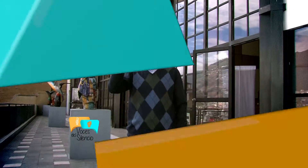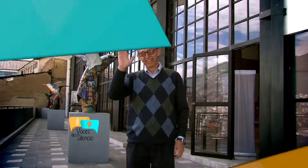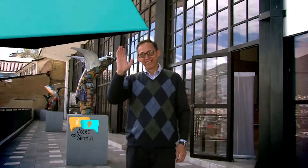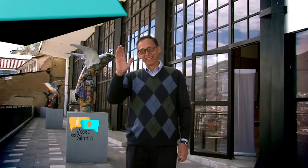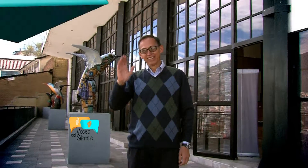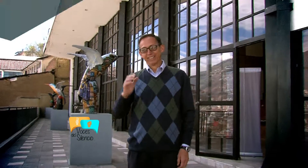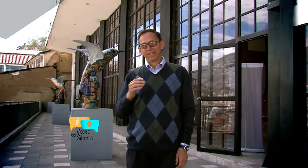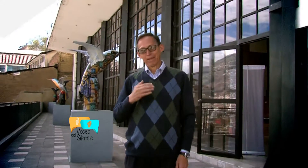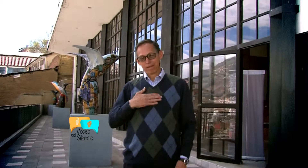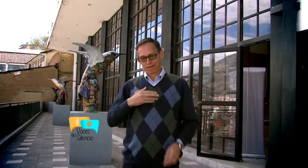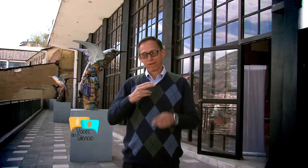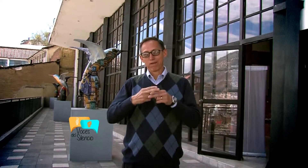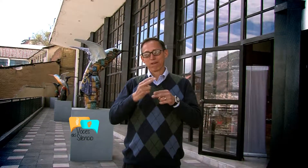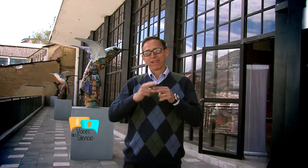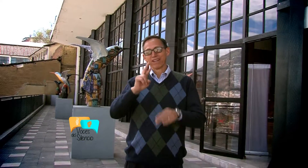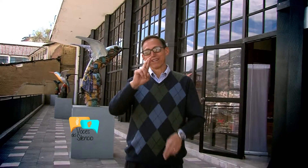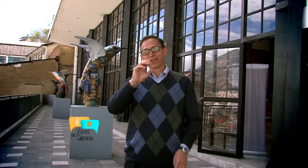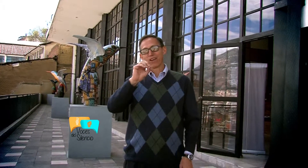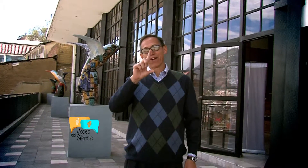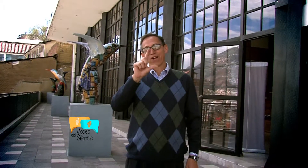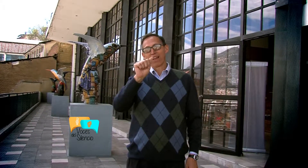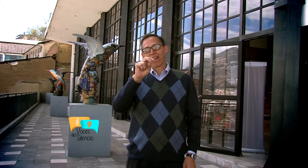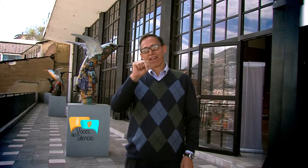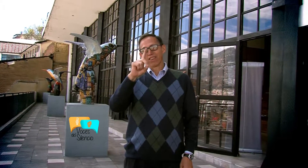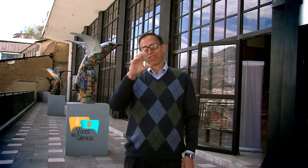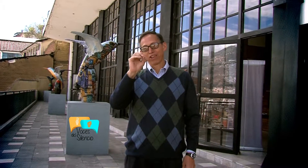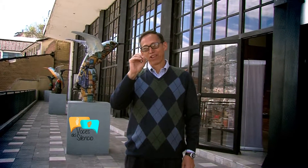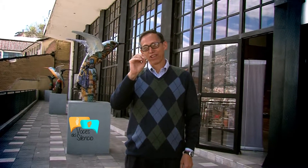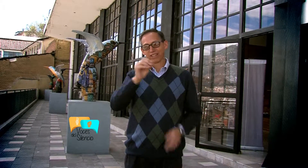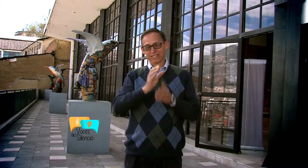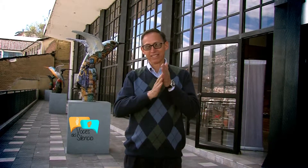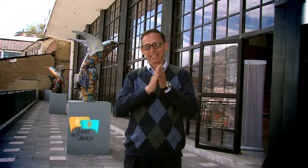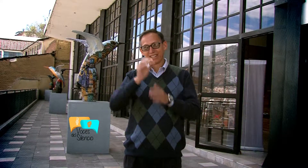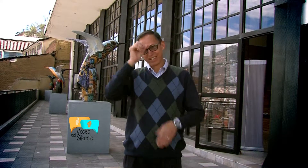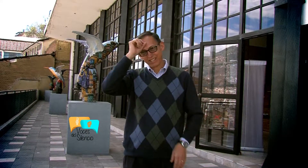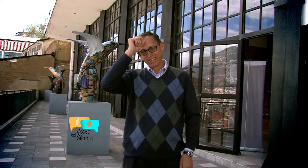Buenos días. Mi nombre es Rolando y mi seña es así.